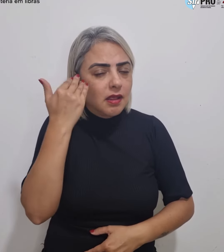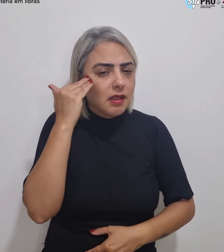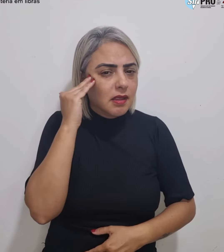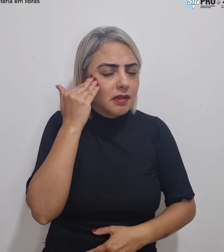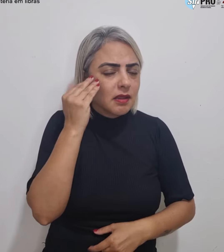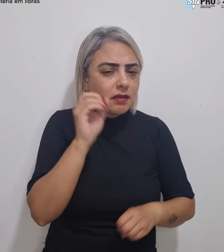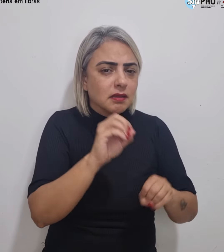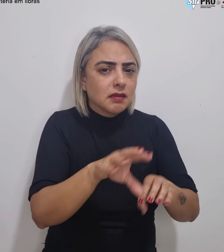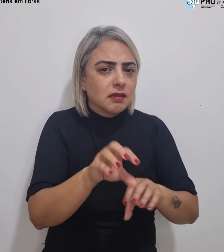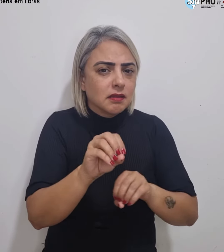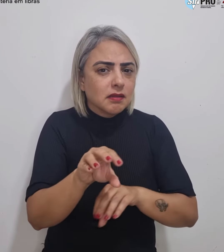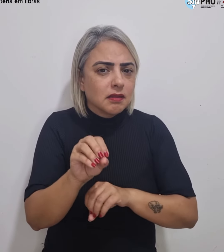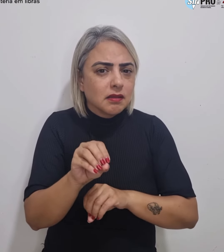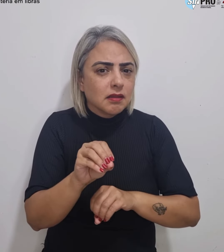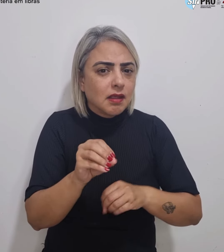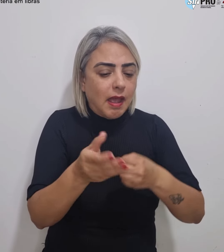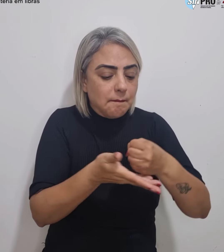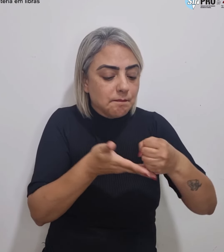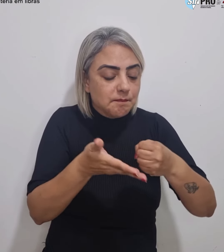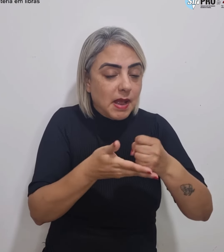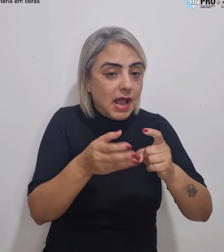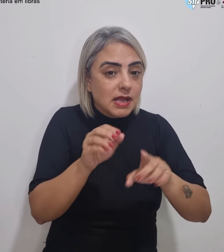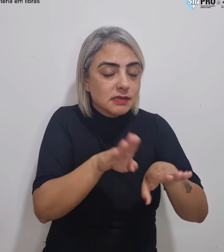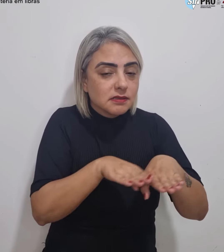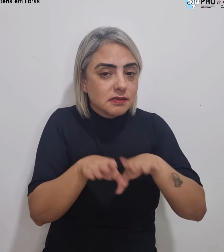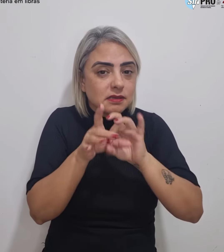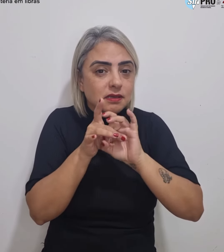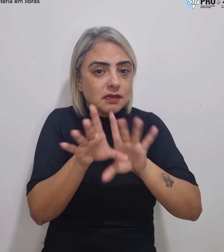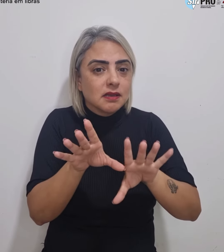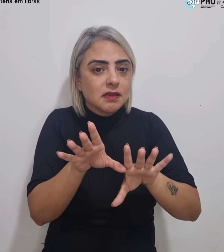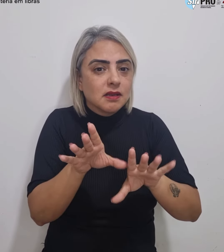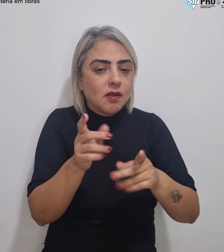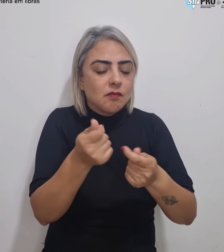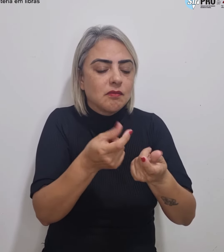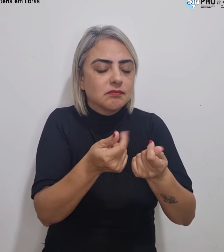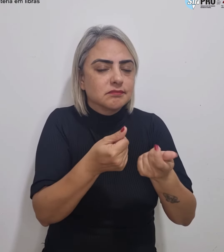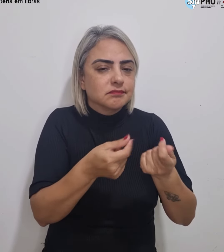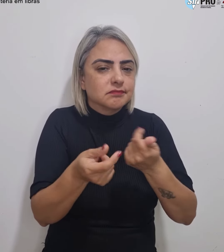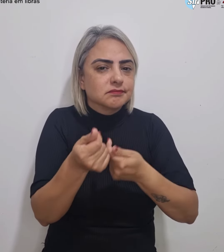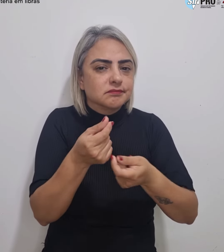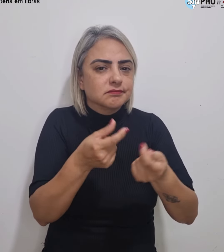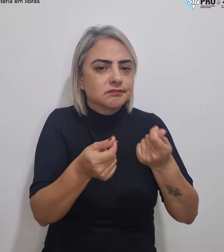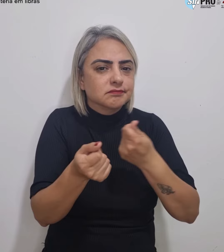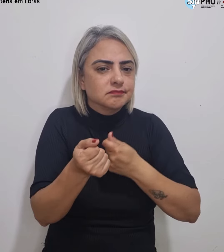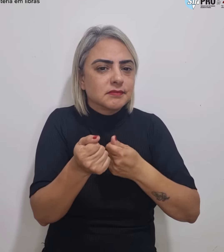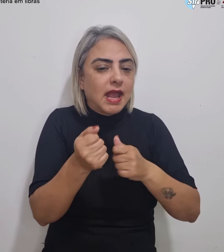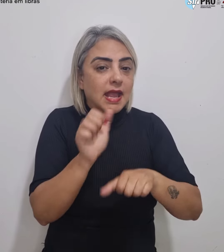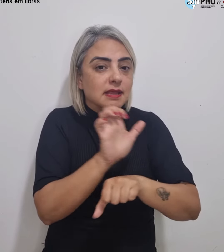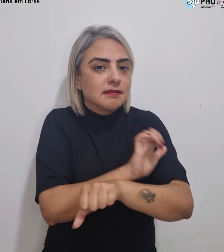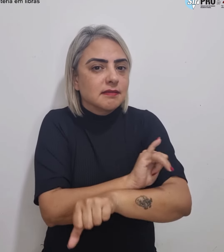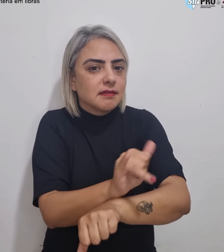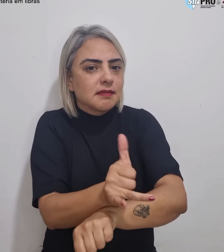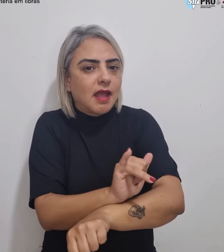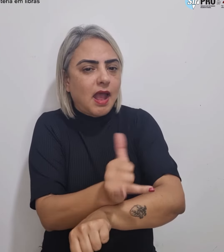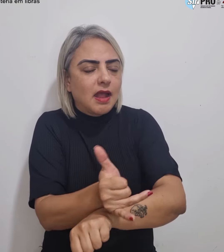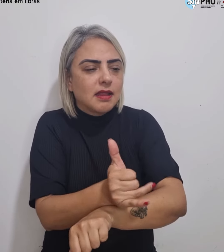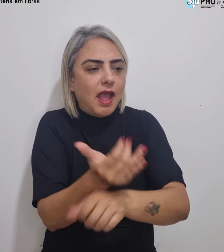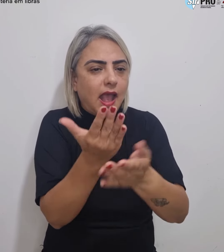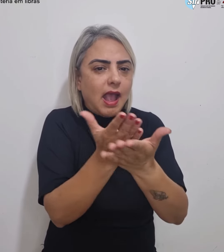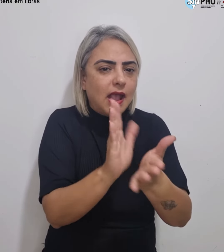educação, pilar da democracia, como uma mercadoria. A estratégia é detonar o setor público